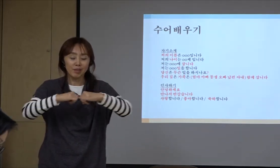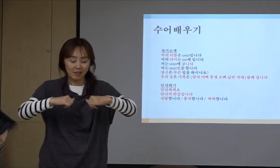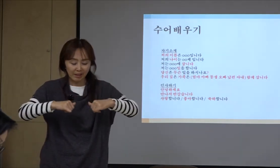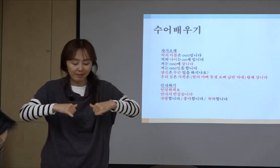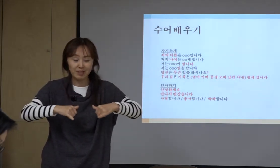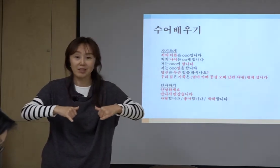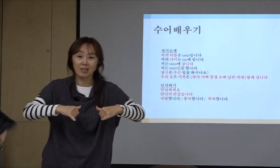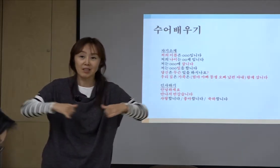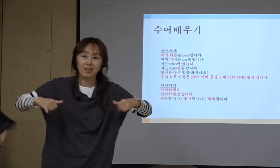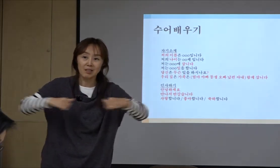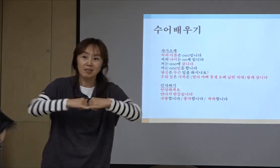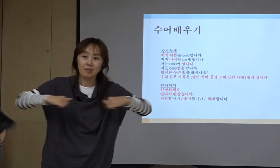이렇게 사람이잖아요 이게.